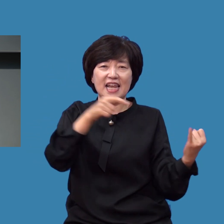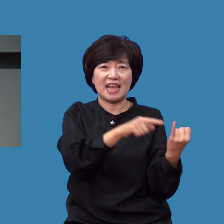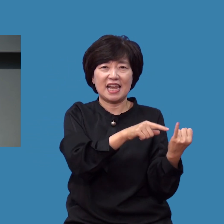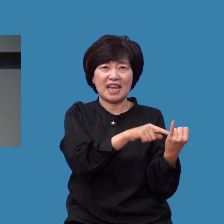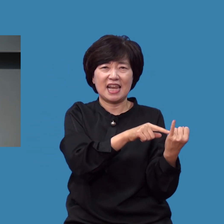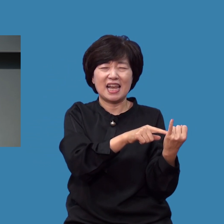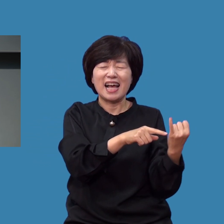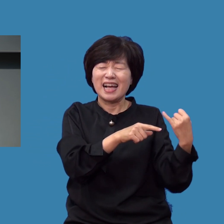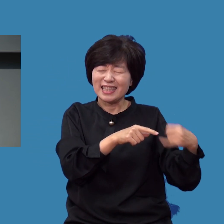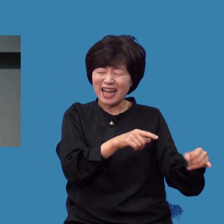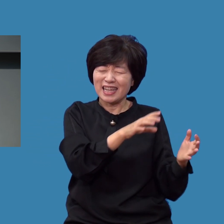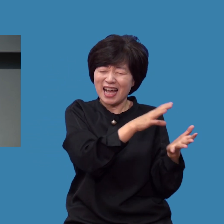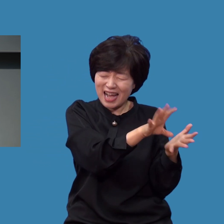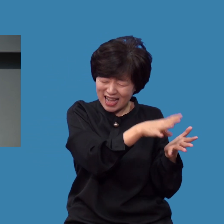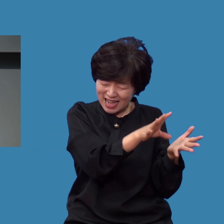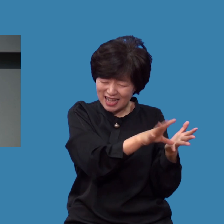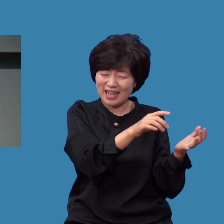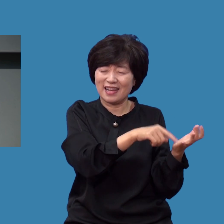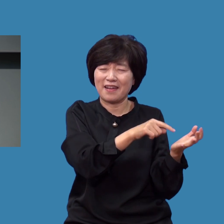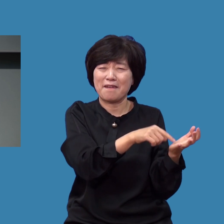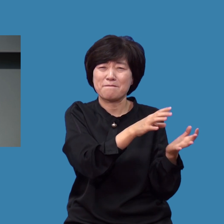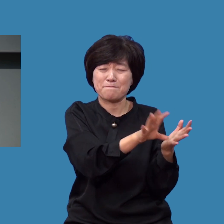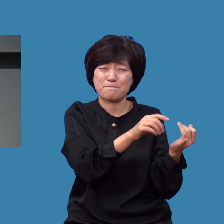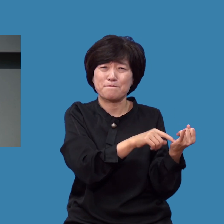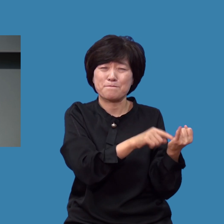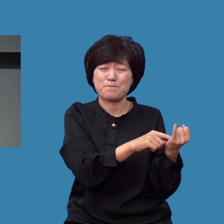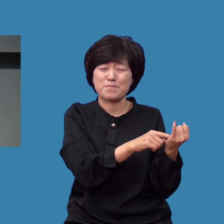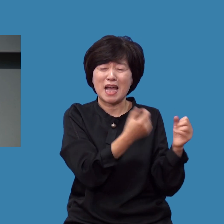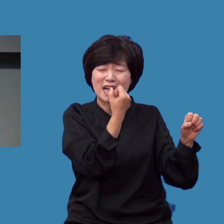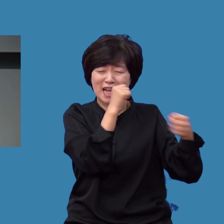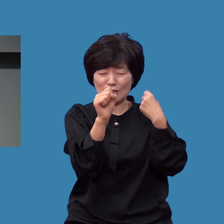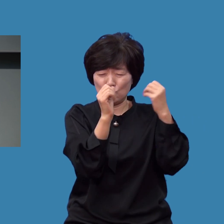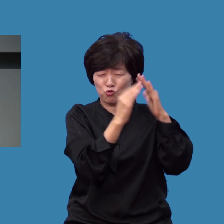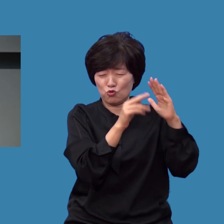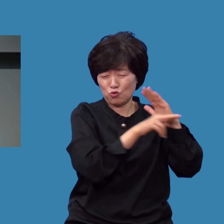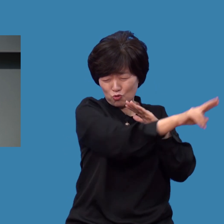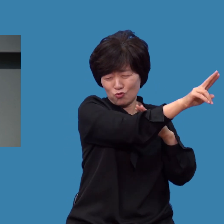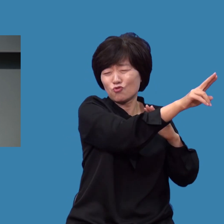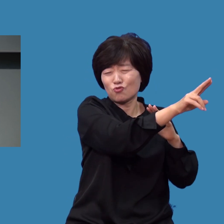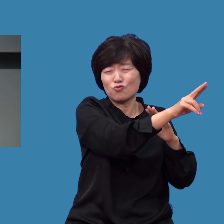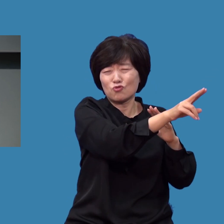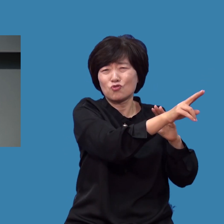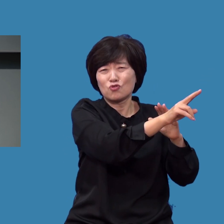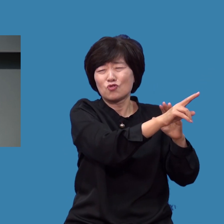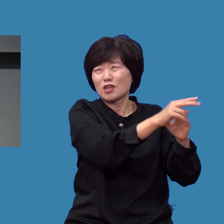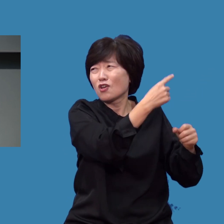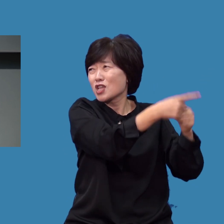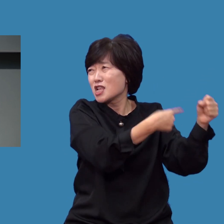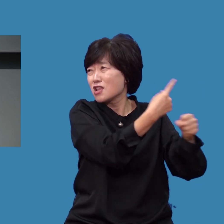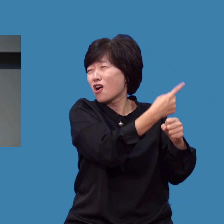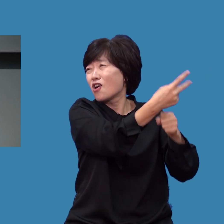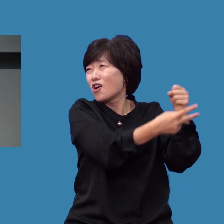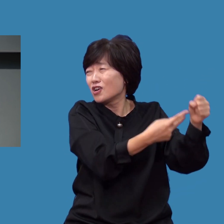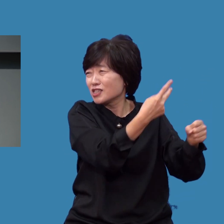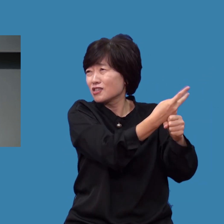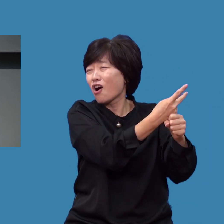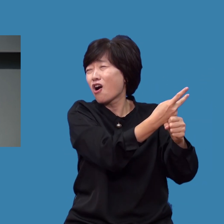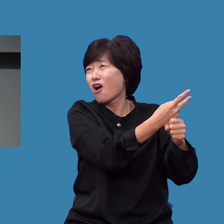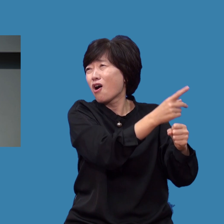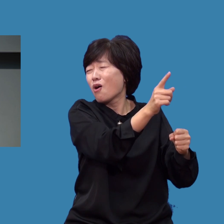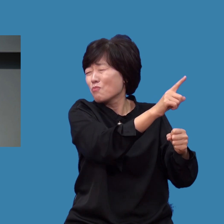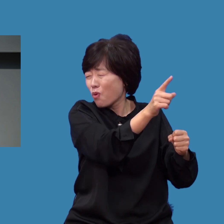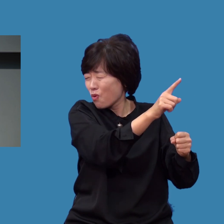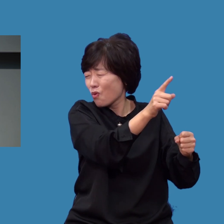아주 사고뭉치야. 그래서 집을 나갔어. 집을 나가가지고 1년, 2년 어디 가서 무슨 짓을 하고